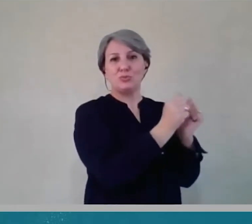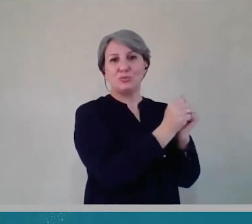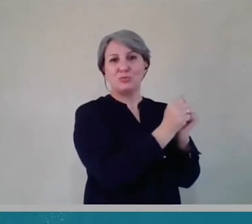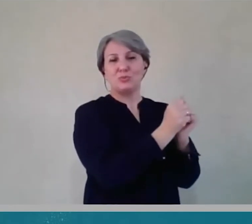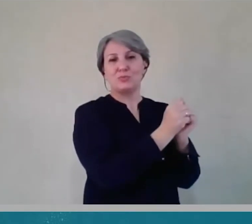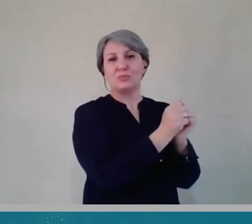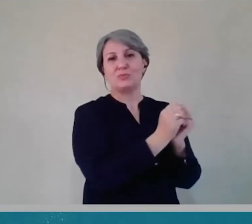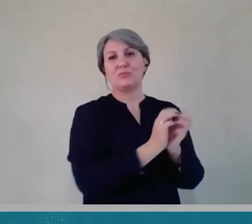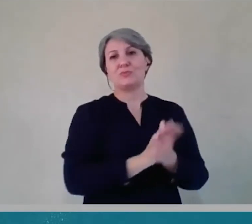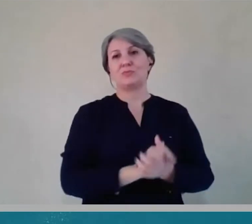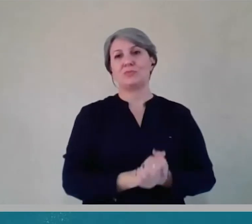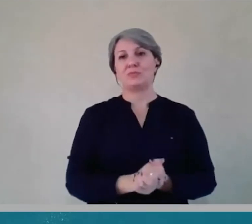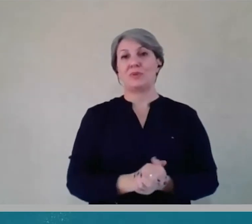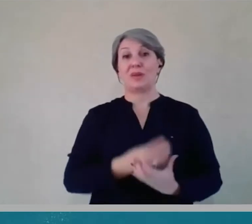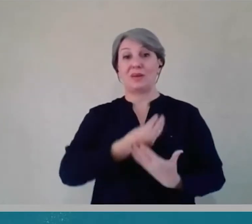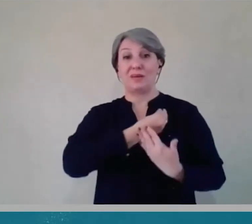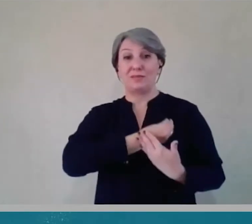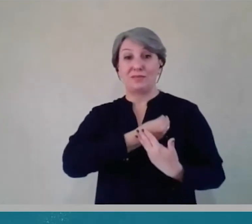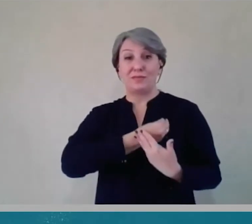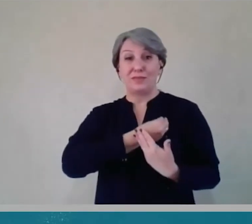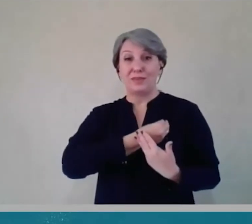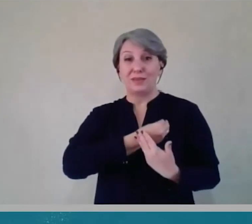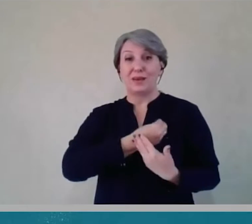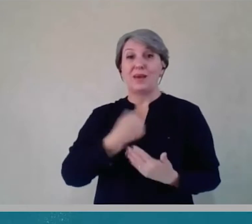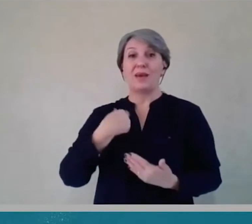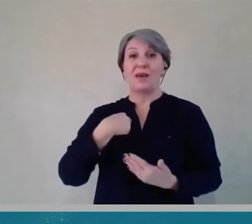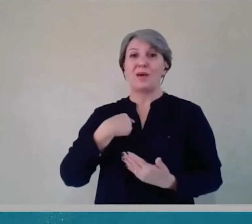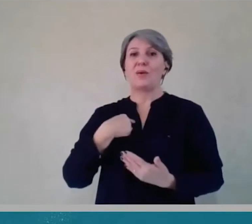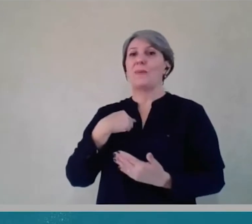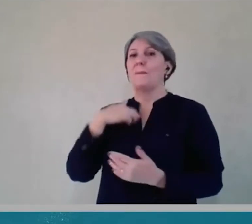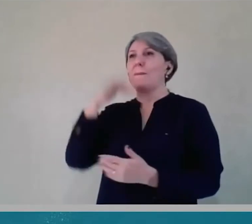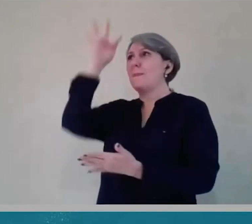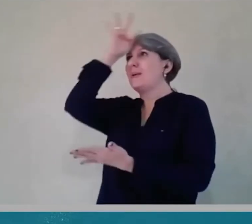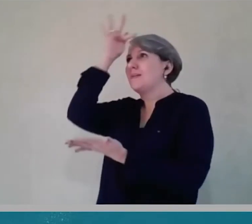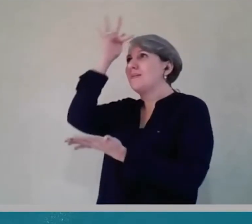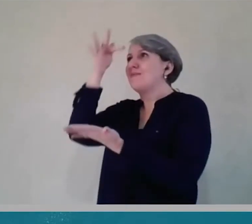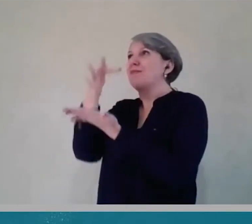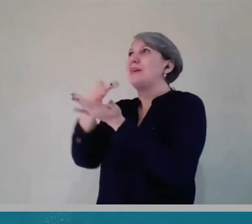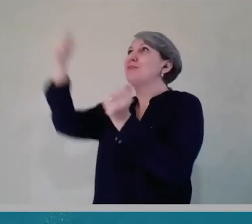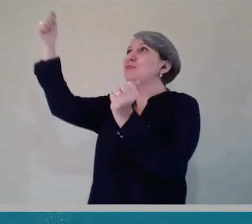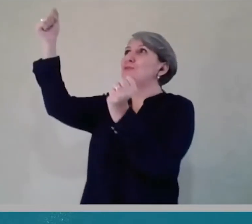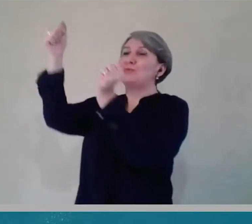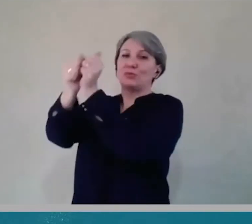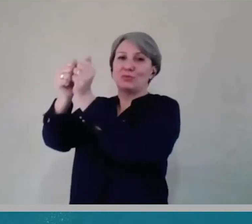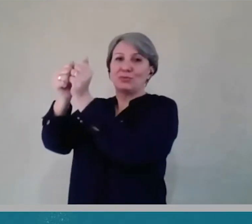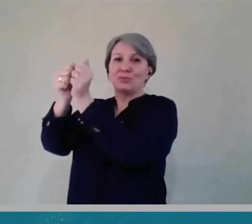agora tenho na carne, vivo pela fé, né? Na fé,